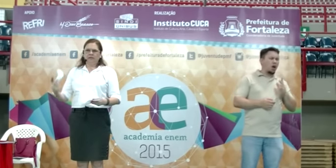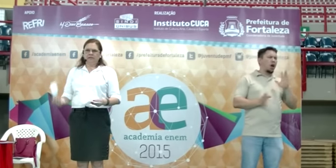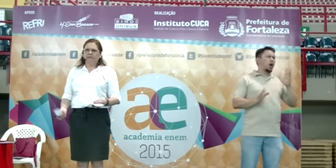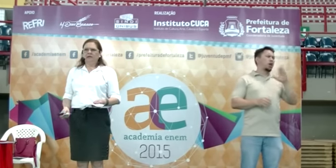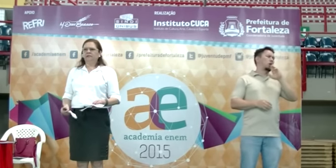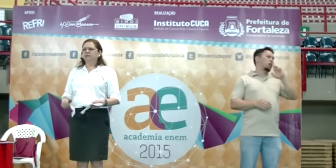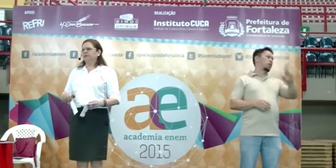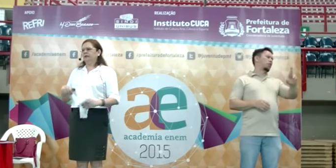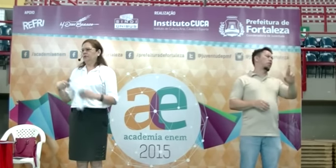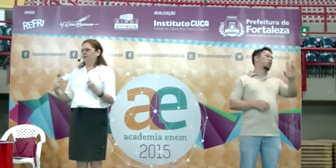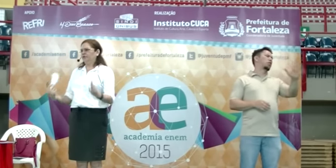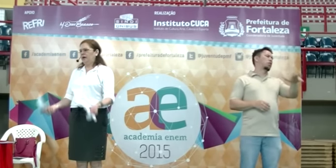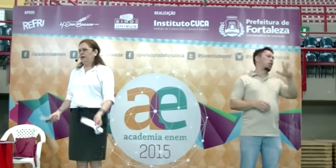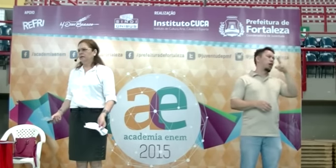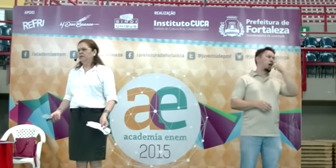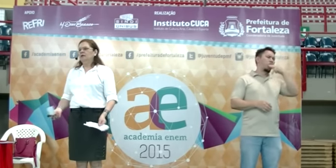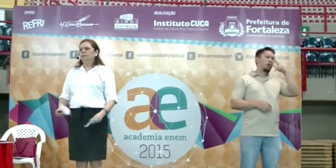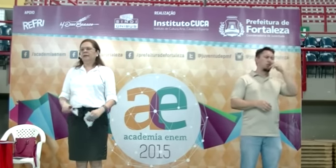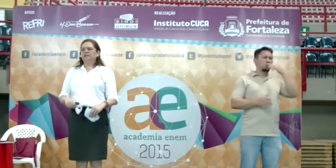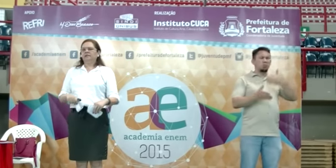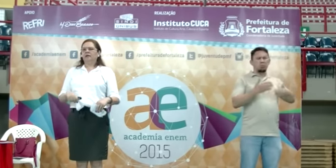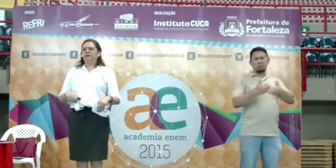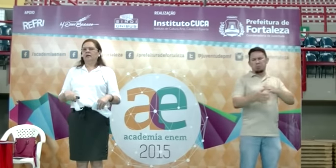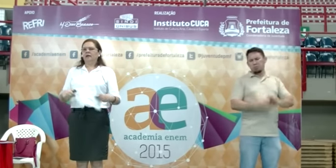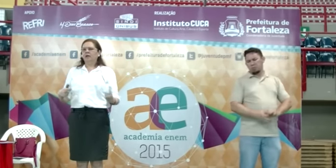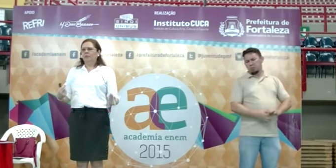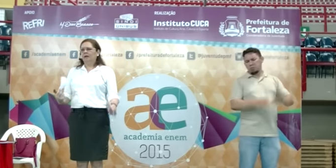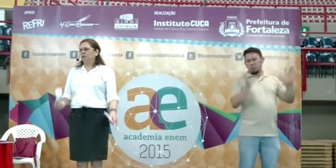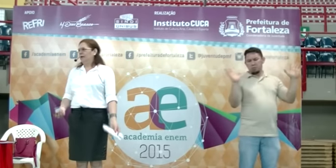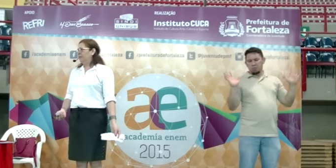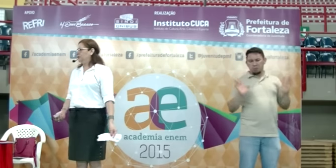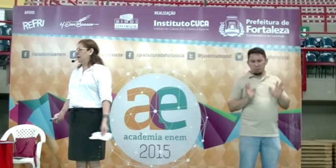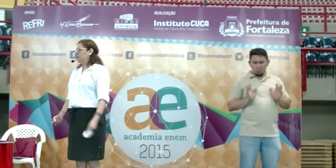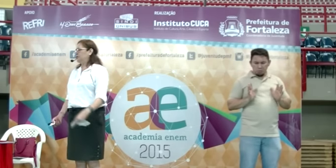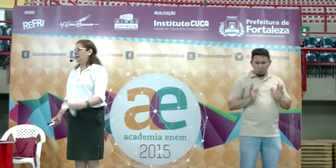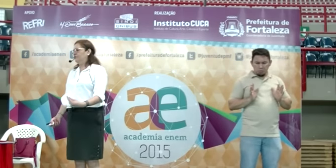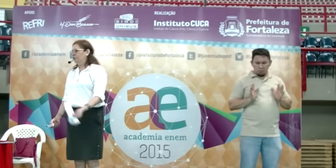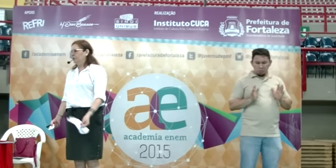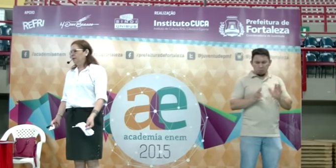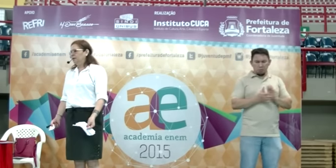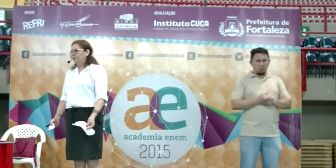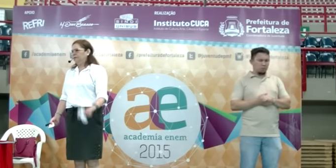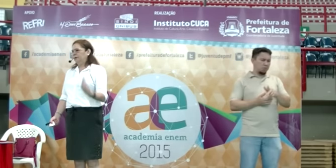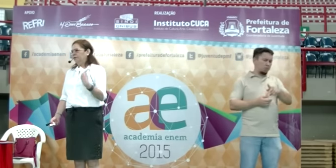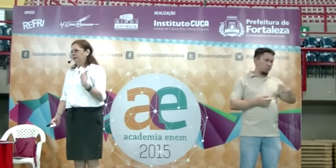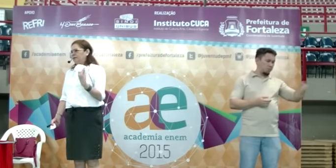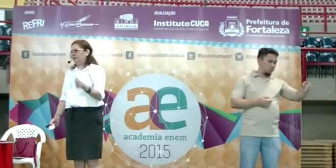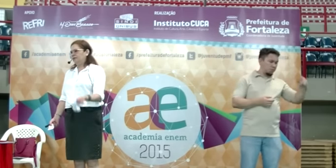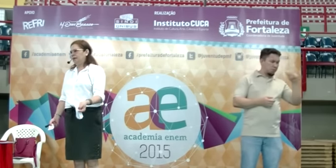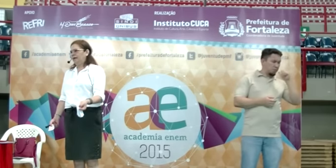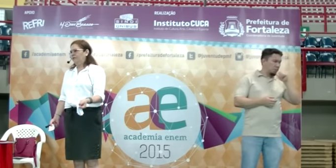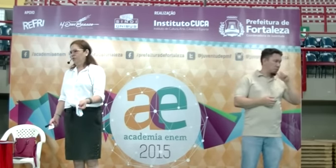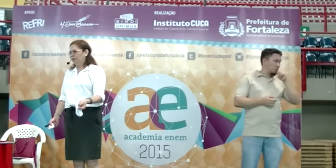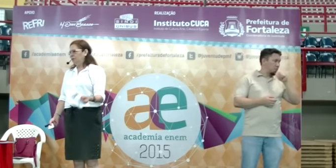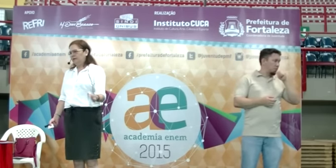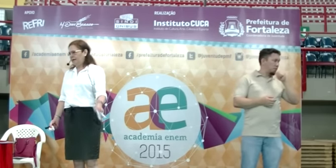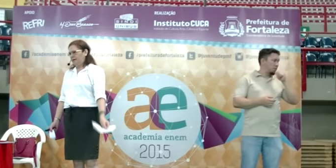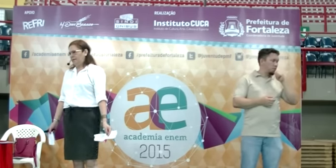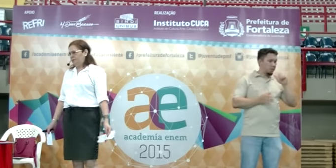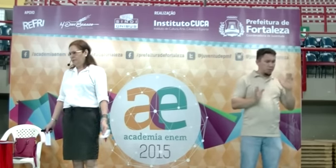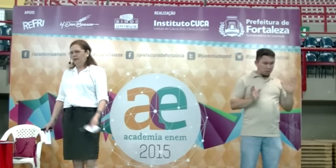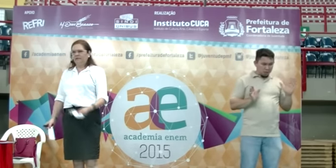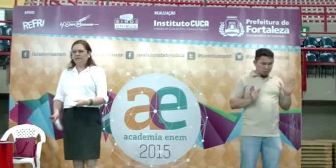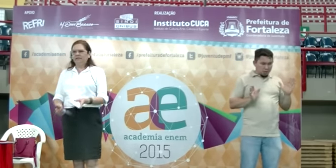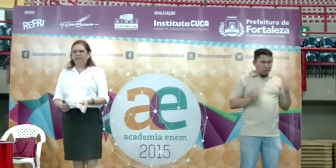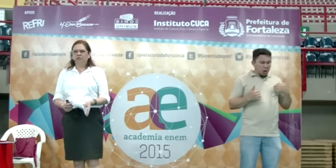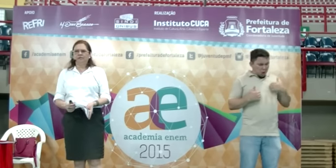respondida inúmeras vezes, tanto faz. Presidenta, eu particularmente acho cafona, mas pelo fato de eu achar cafona, não